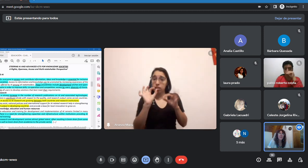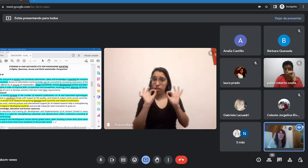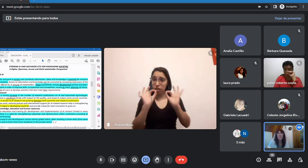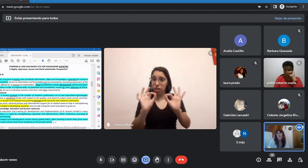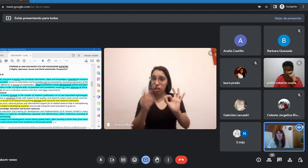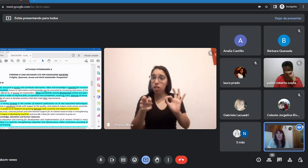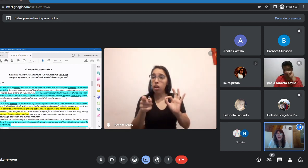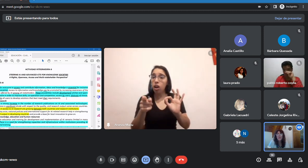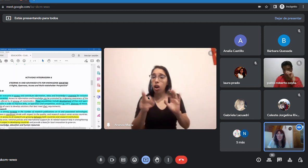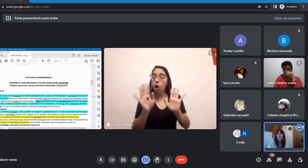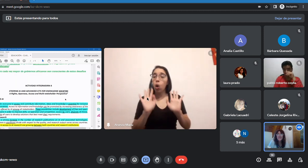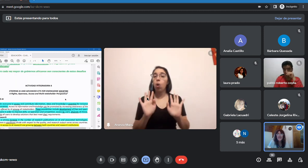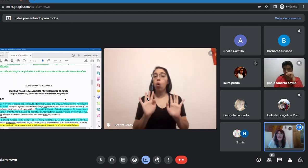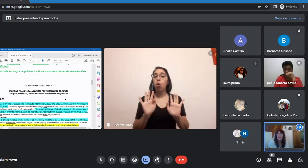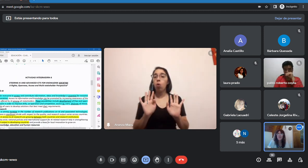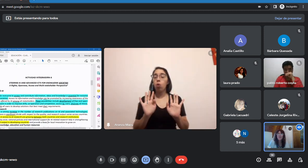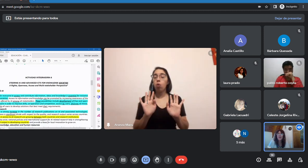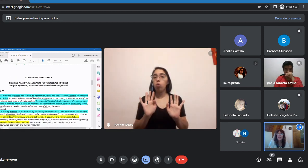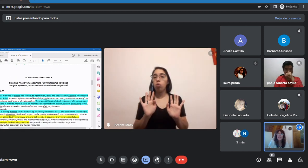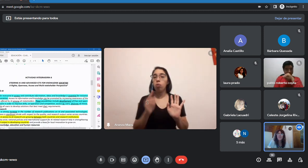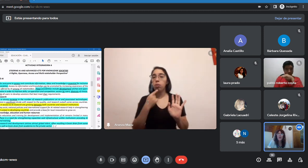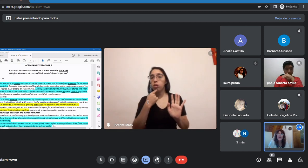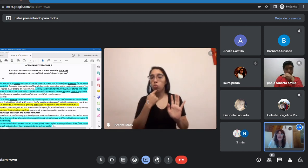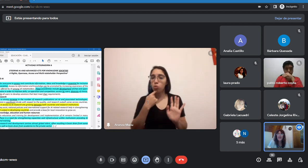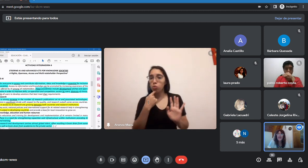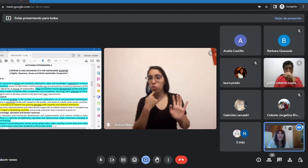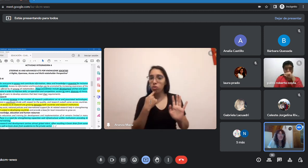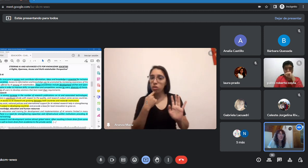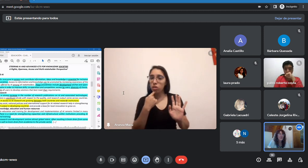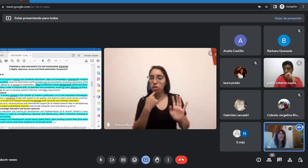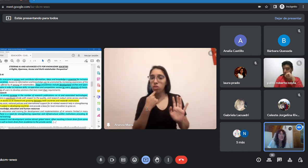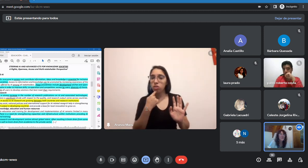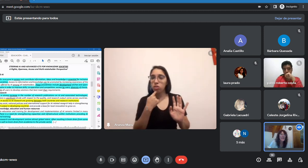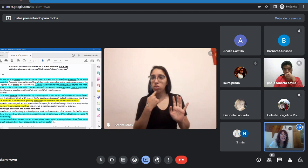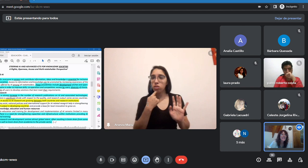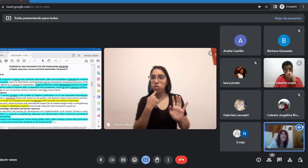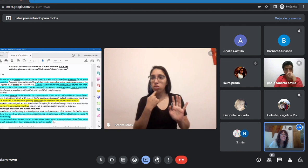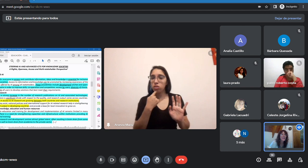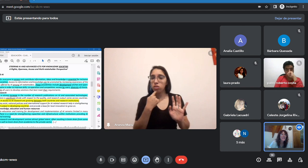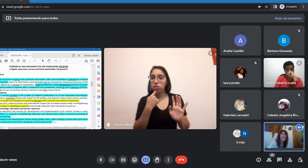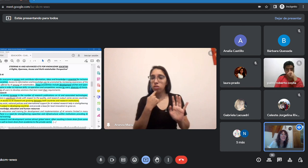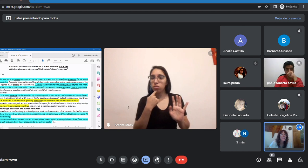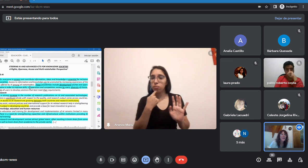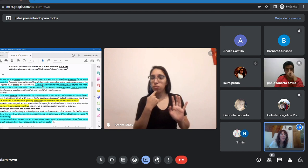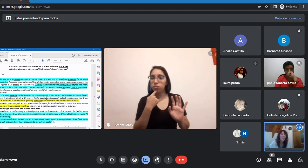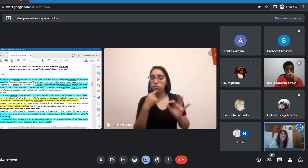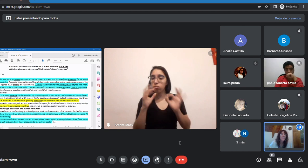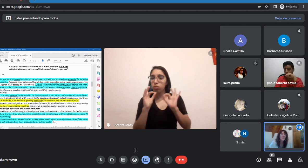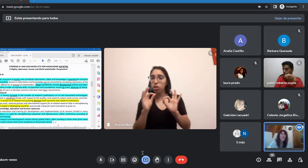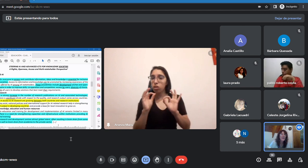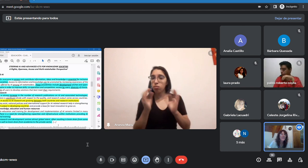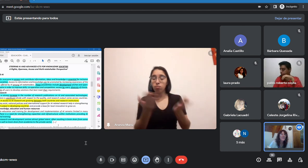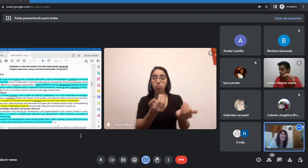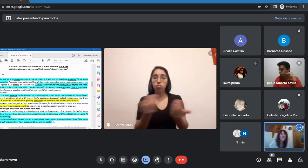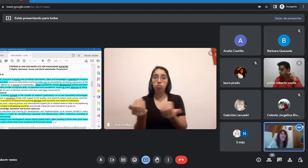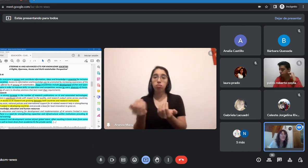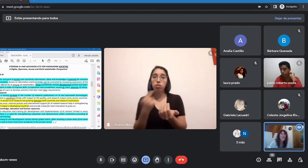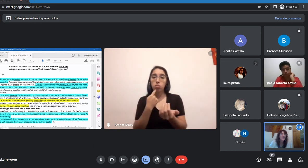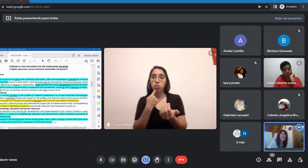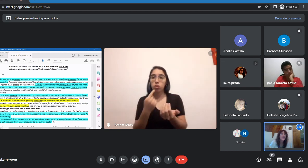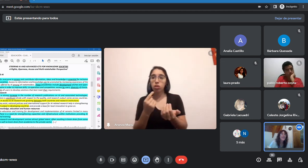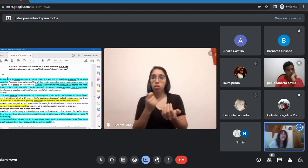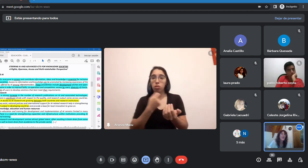tiempo? Bueno, ¿alguna pregunta de todo lo que hicimos acá? ¿Todo el resto de la clase así participa? ¿Pablo, vas